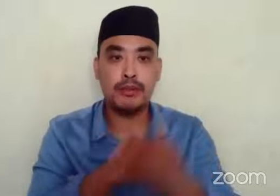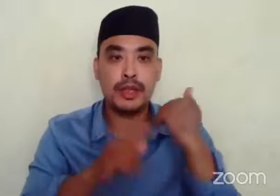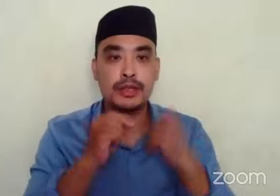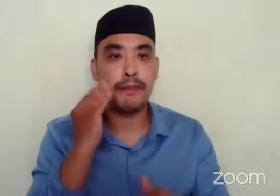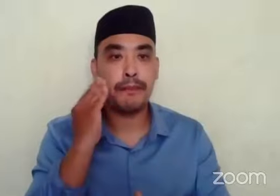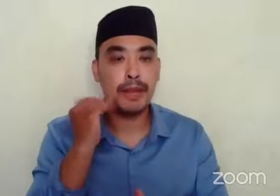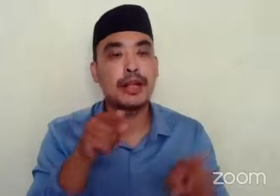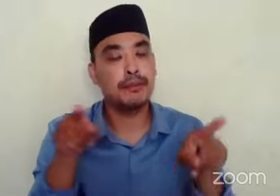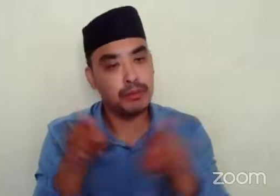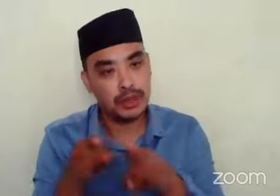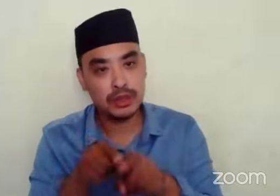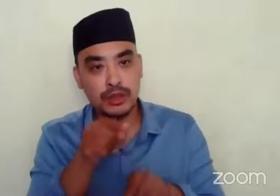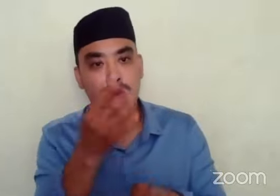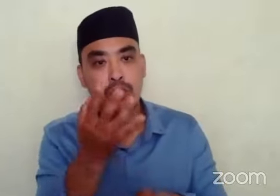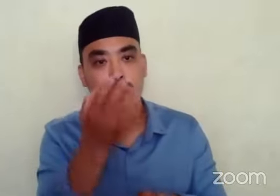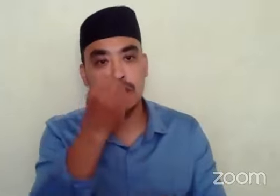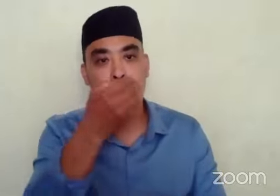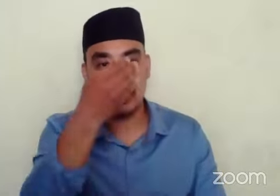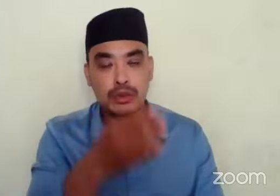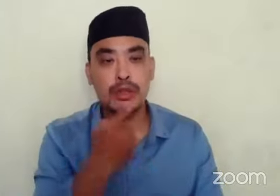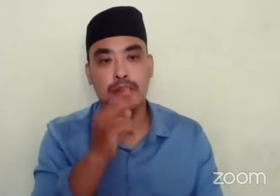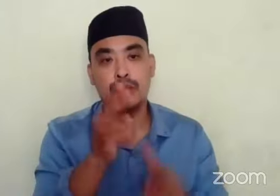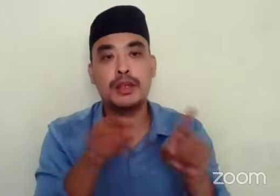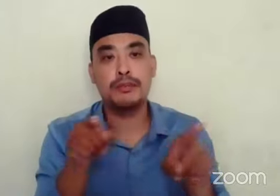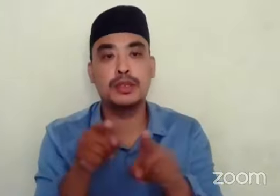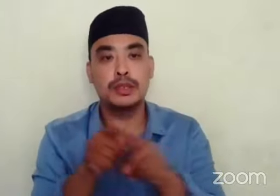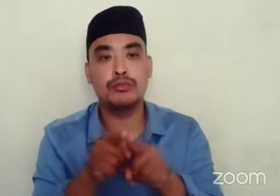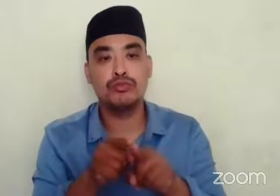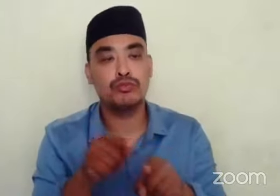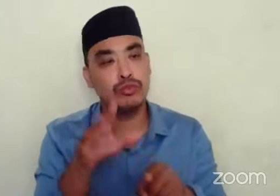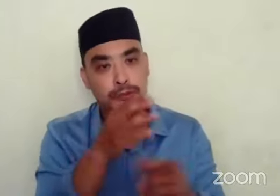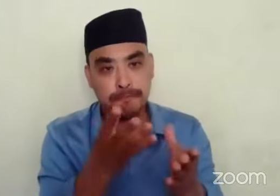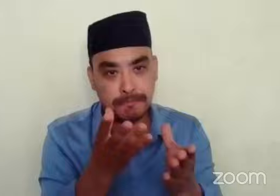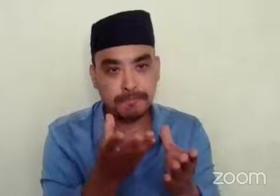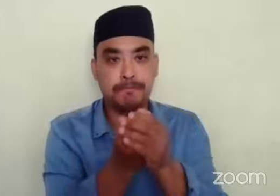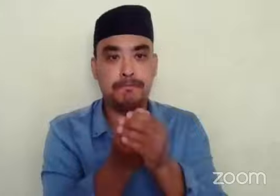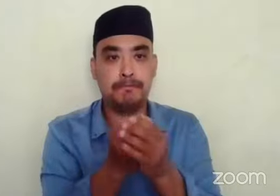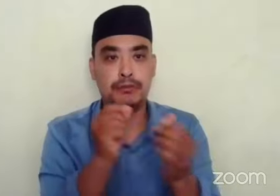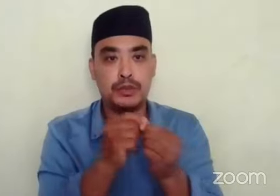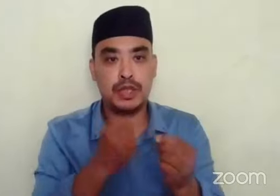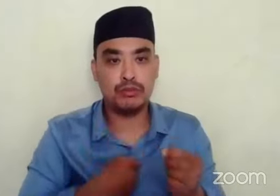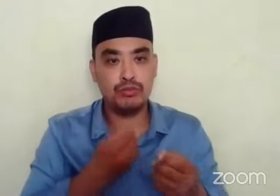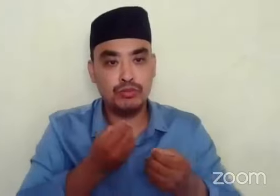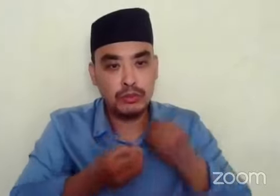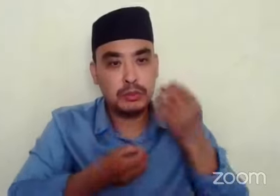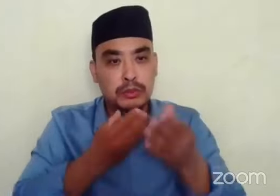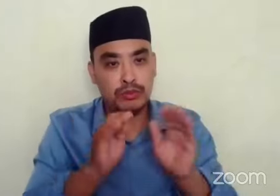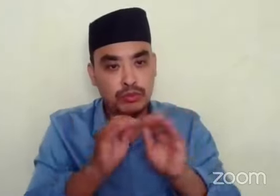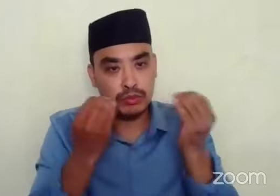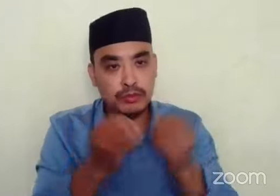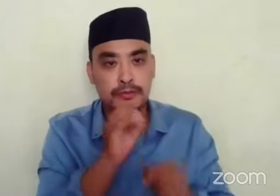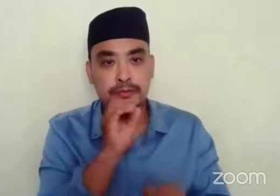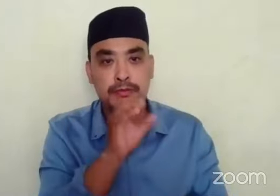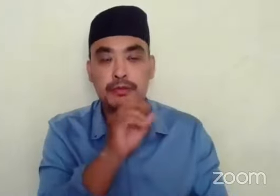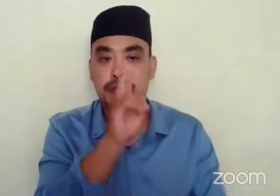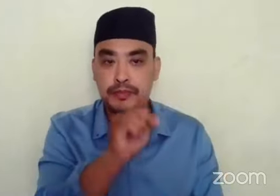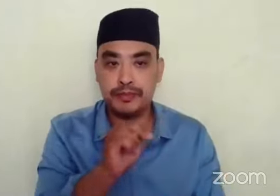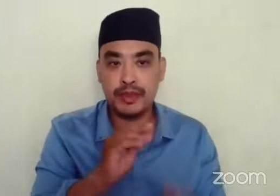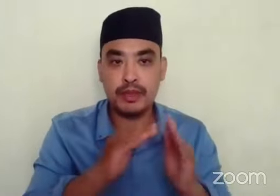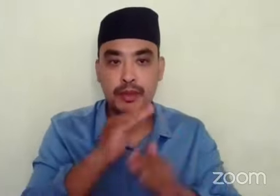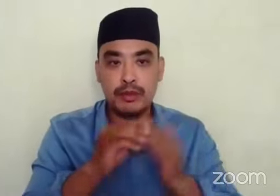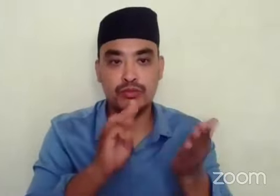महिलाको पनि त्यो अधिकार हुन्छ भन्ने खालको कुरा चाहिँ हामी सङ्गठित भएर हाम्रा आवाजहरू चाहिँ समाजमा उठाउनु पर्छ। परिवारमा